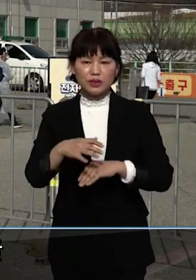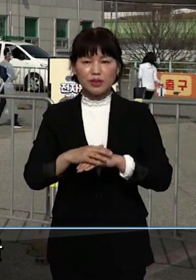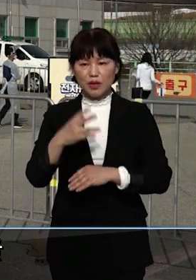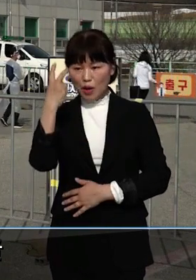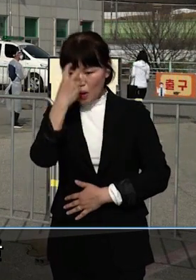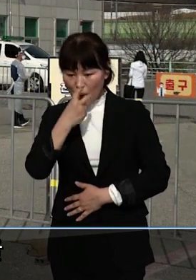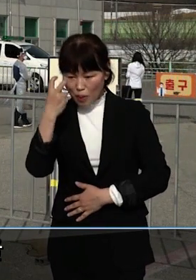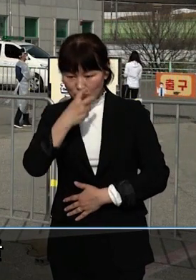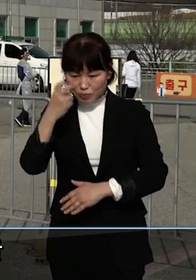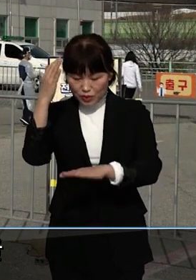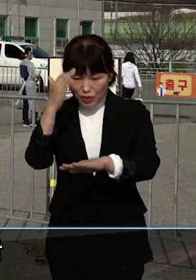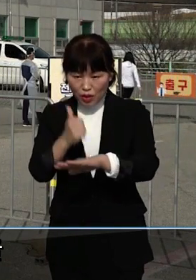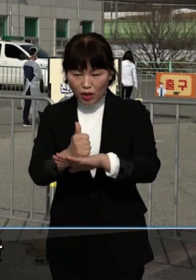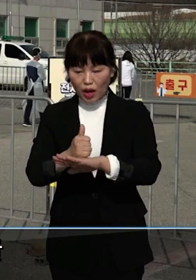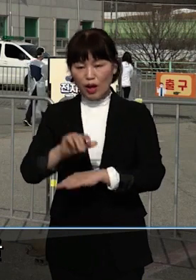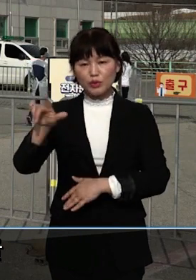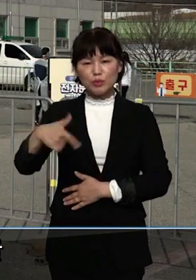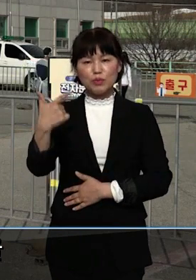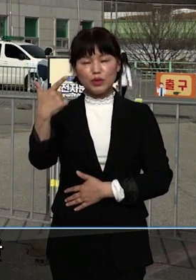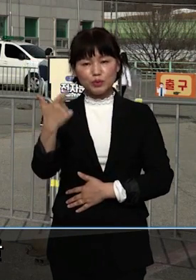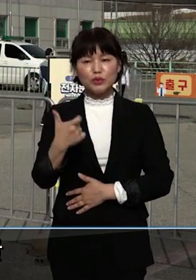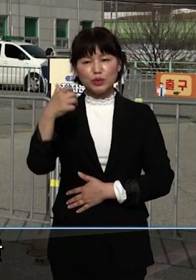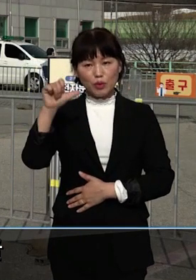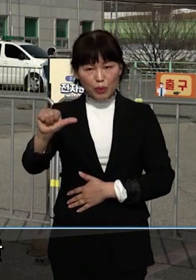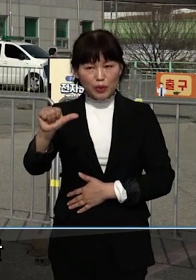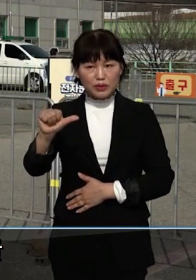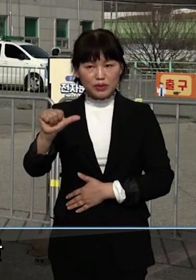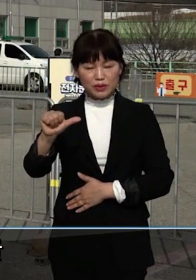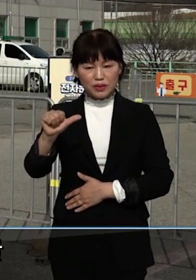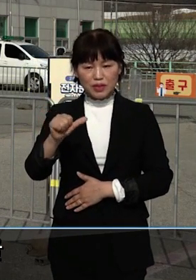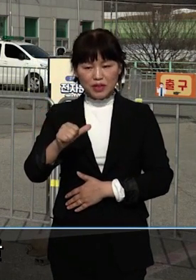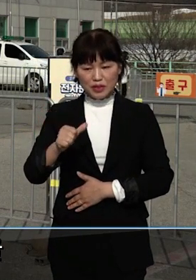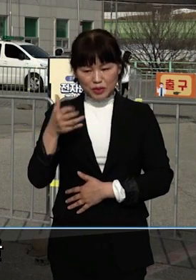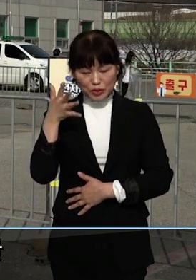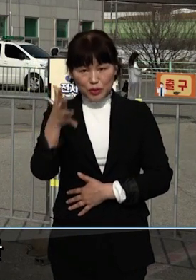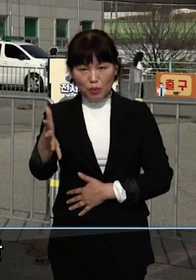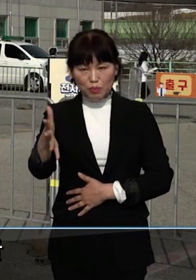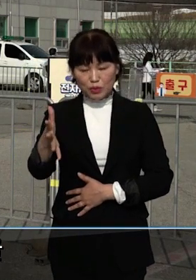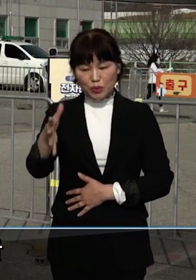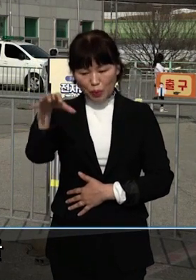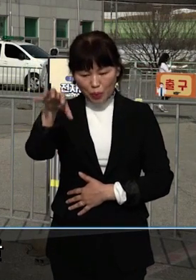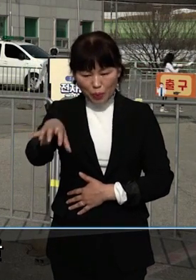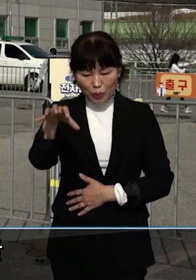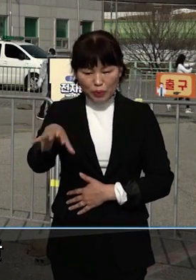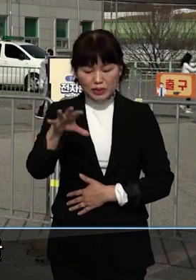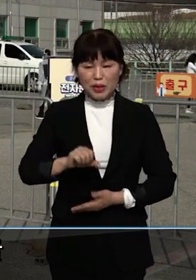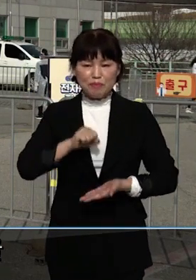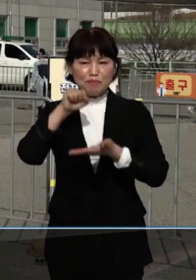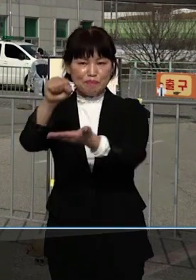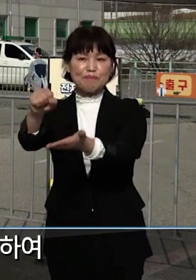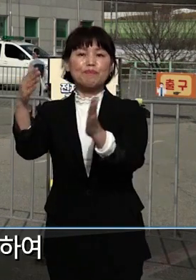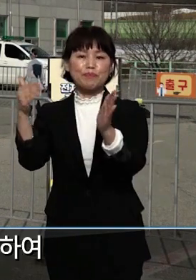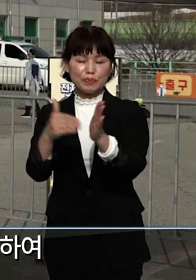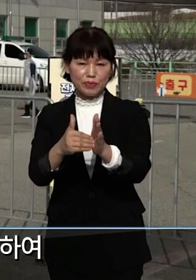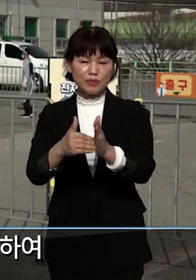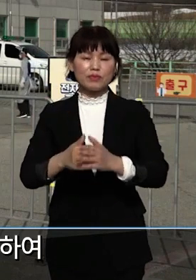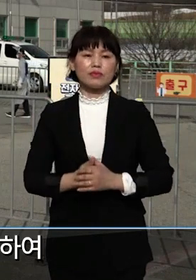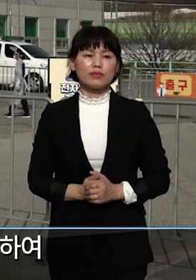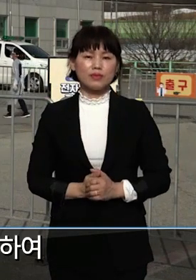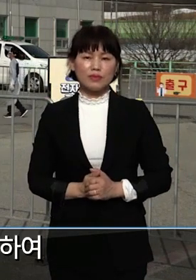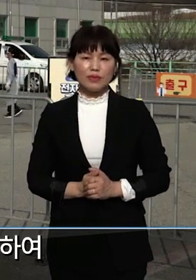검체 665건을 긴급히 전문검사기관으로 의뢰하였습니다.